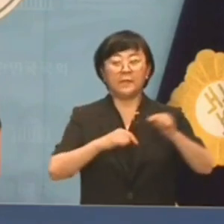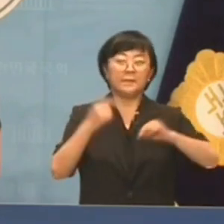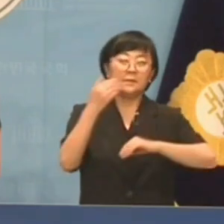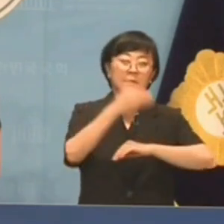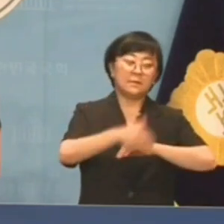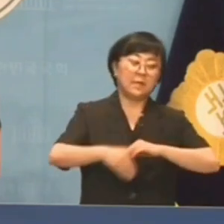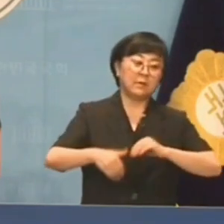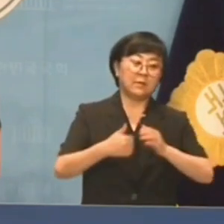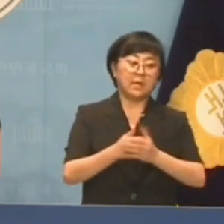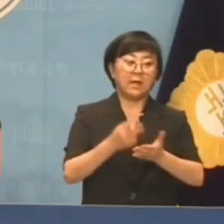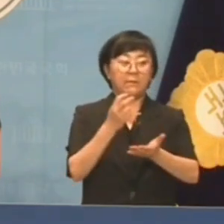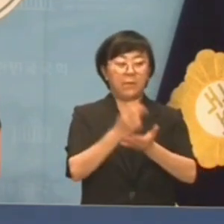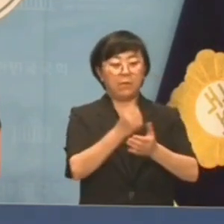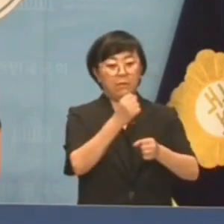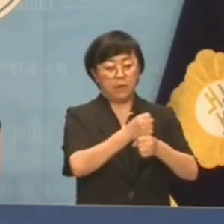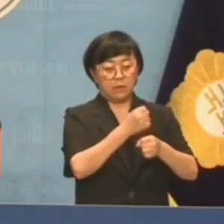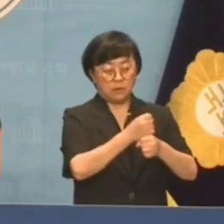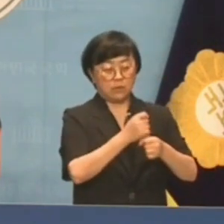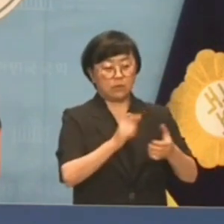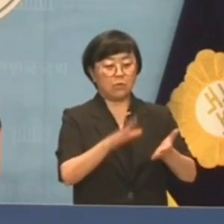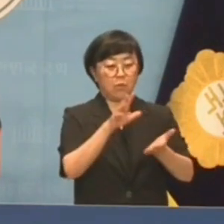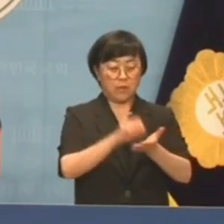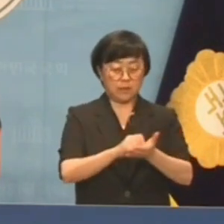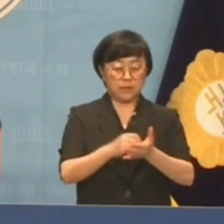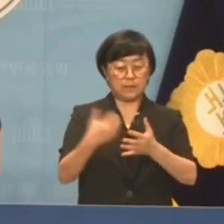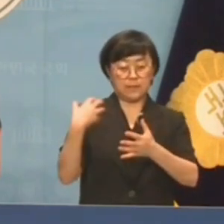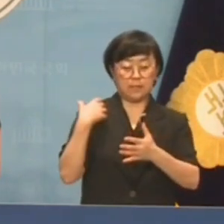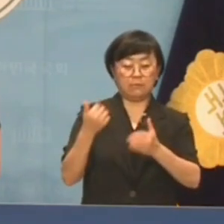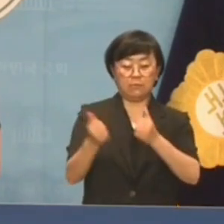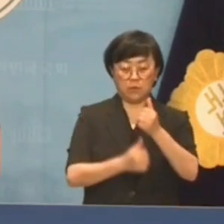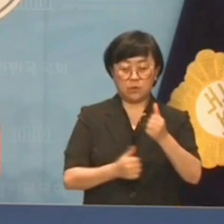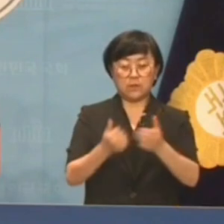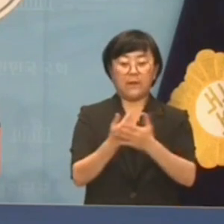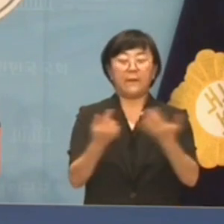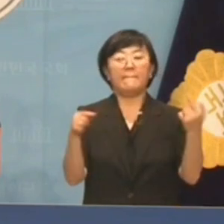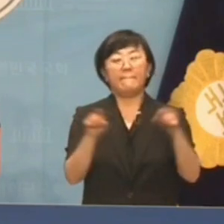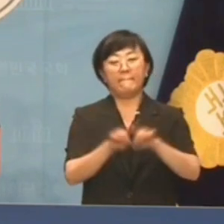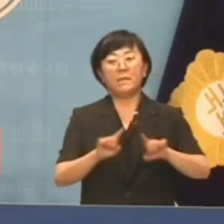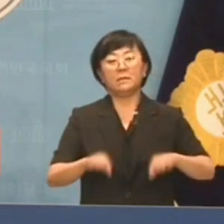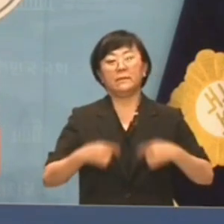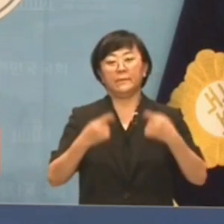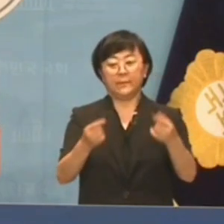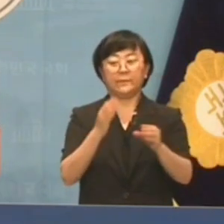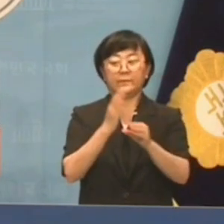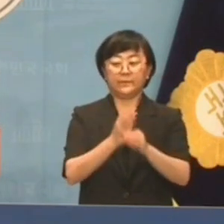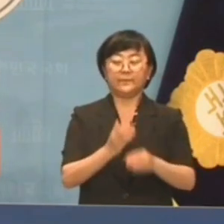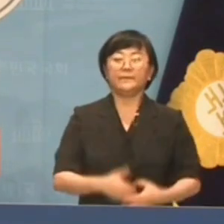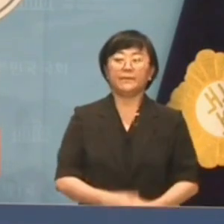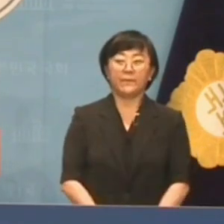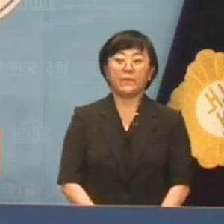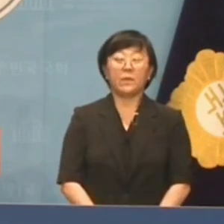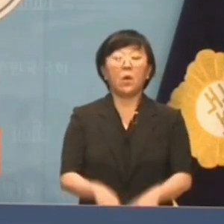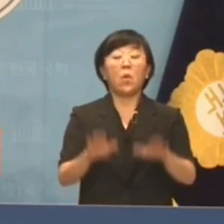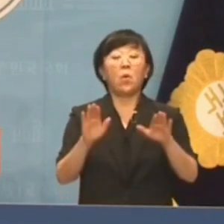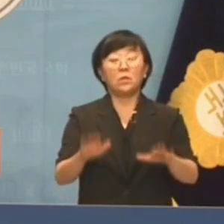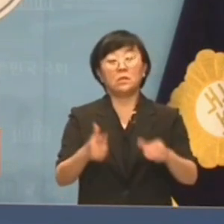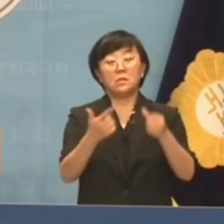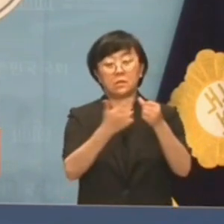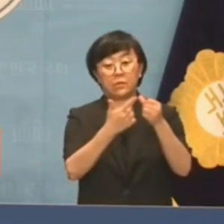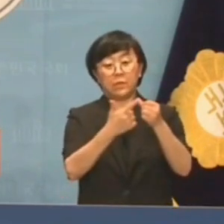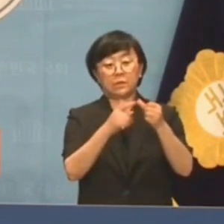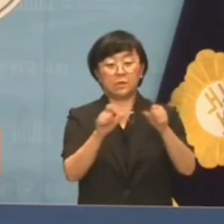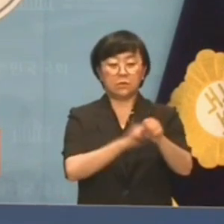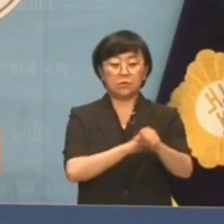정책과 입법과제를 전담 추진하는 과제별 책임위원제로 함께 참여하고 있습니다. 오늘은 여섯